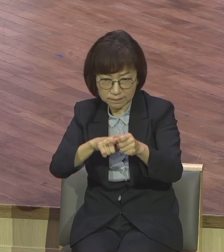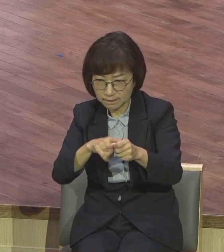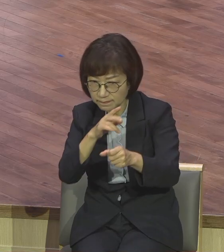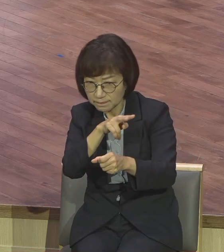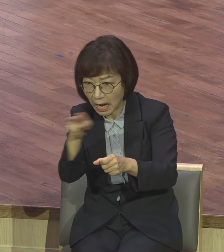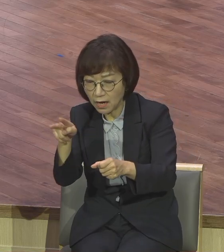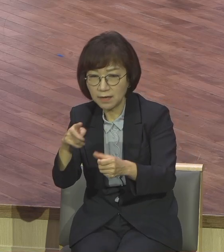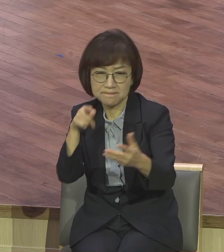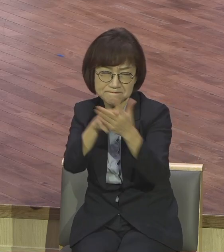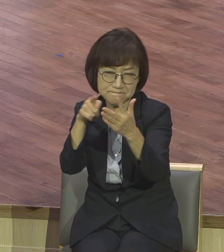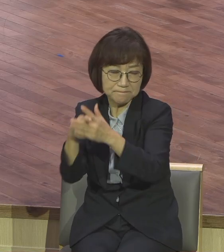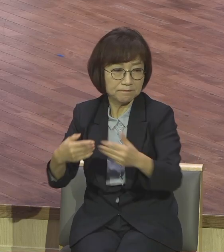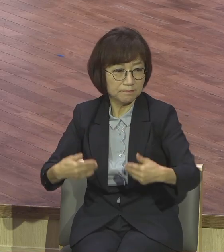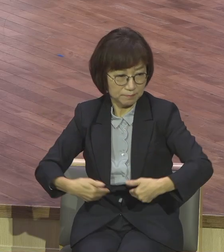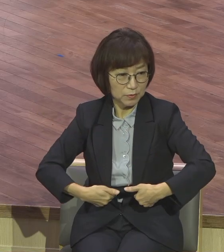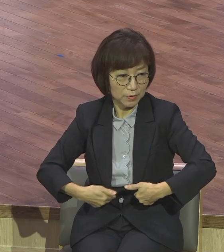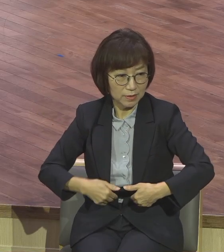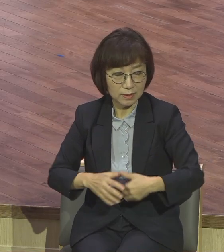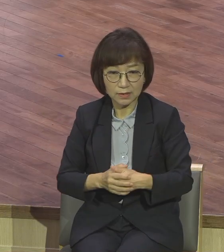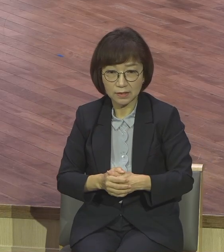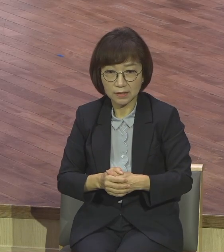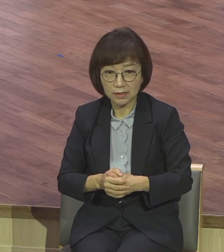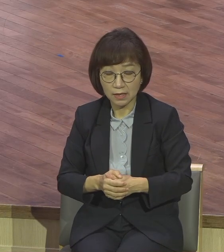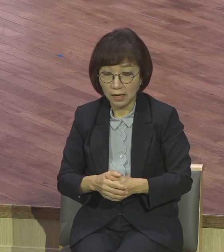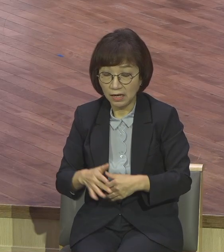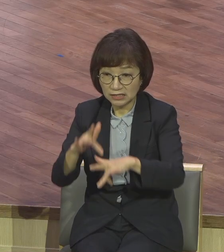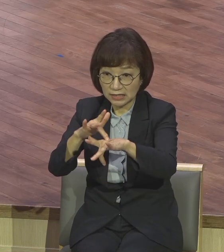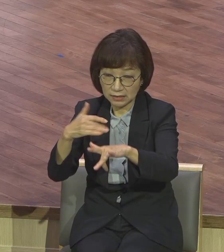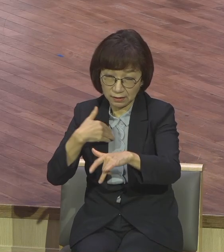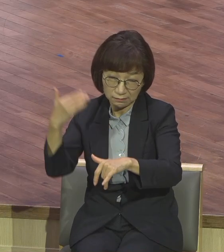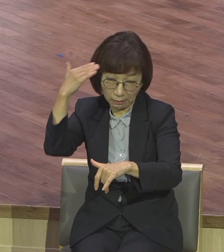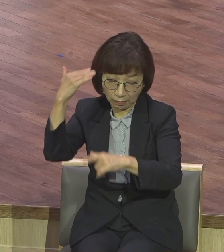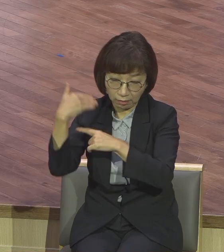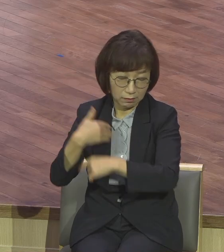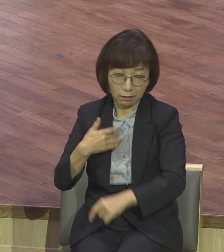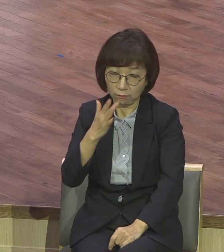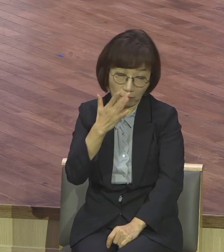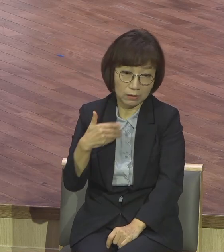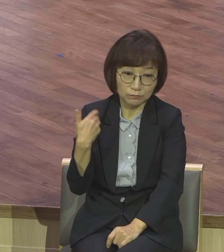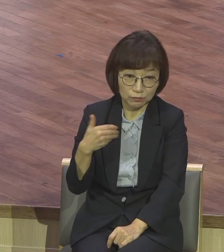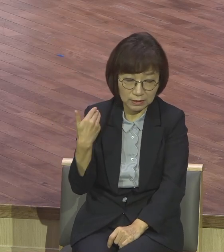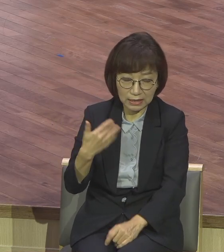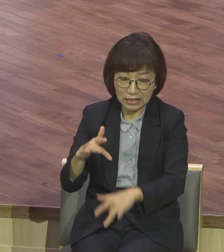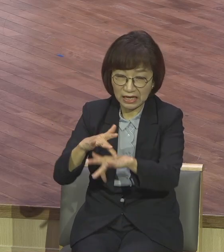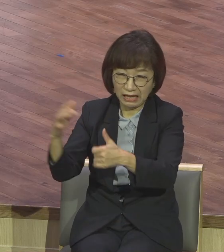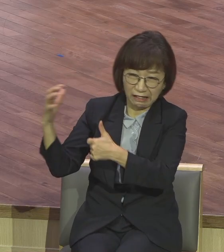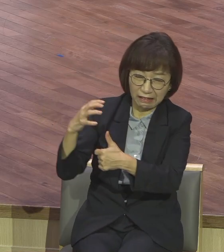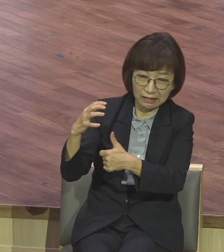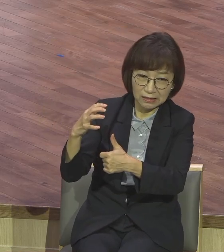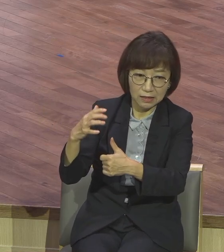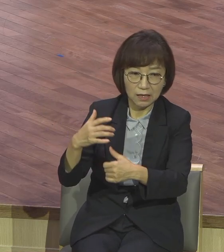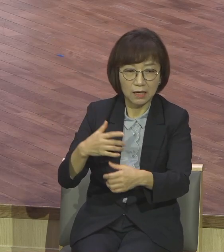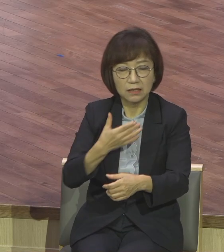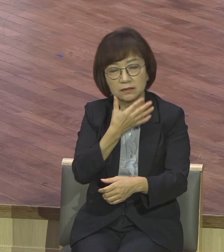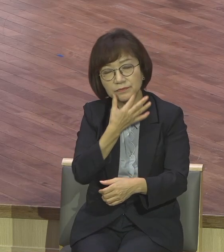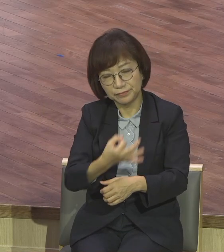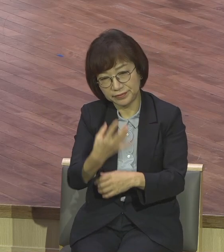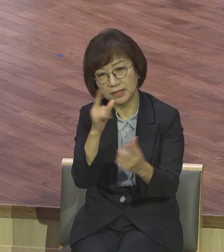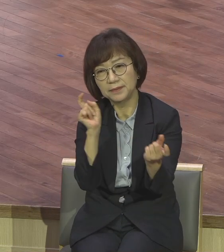내 감정, 내가 사단에게 잡힌 줄도 모르고 사단에 잡혀서 불행한 결과가 오게 돼